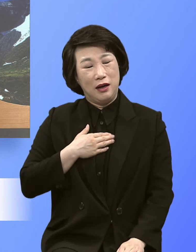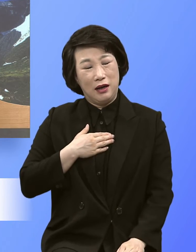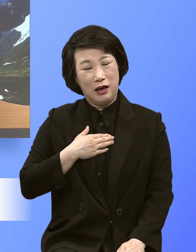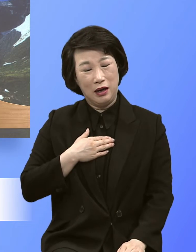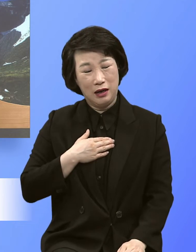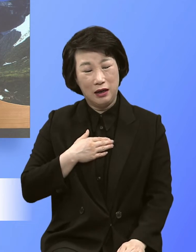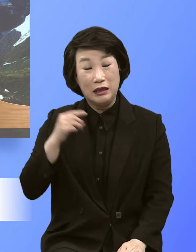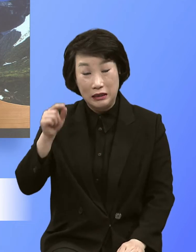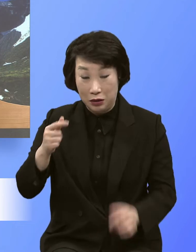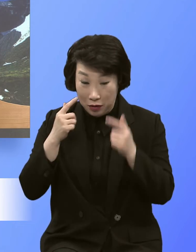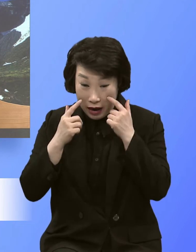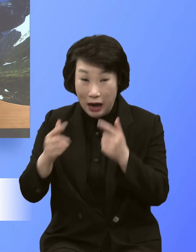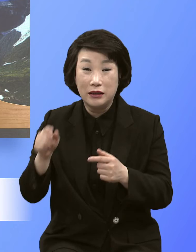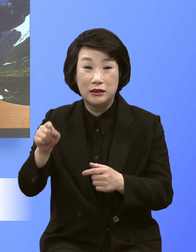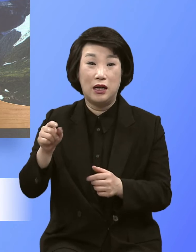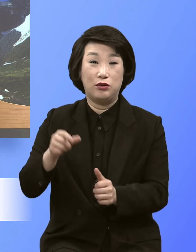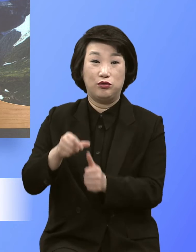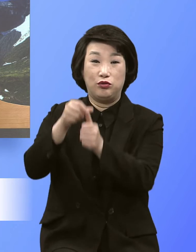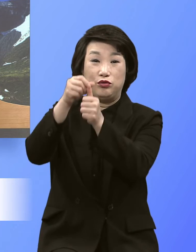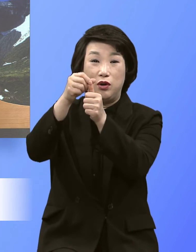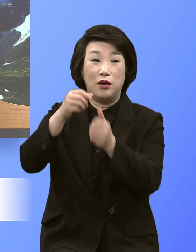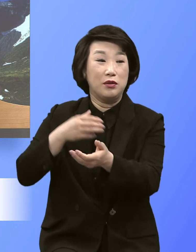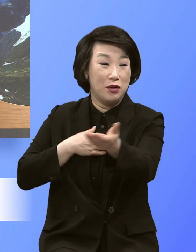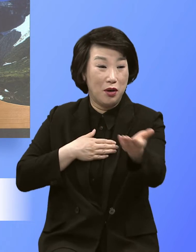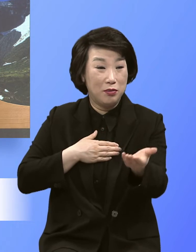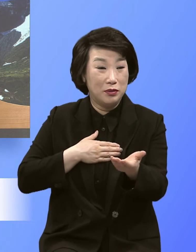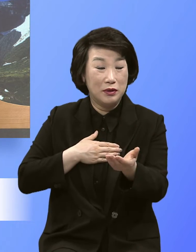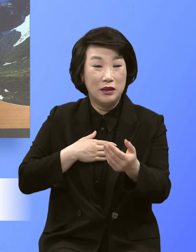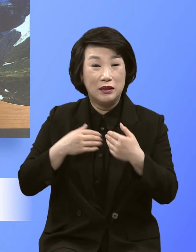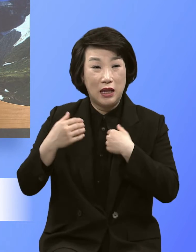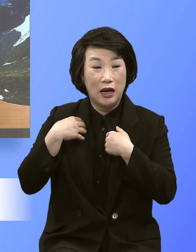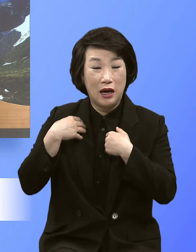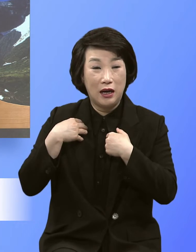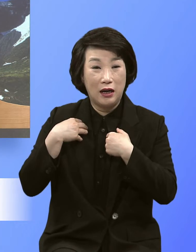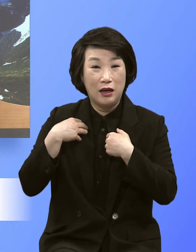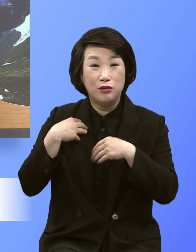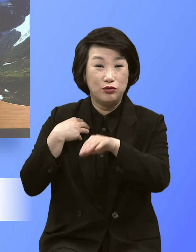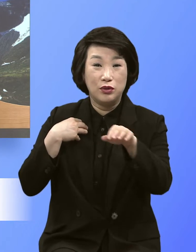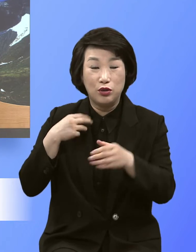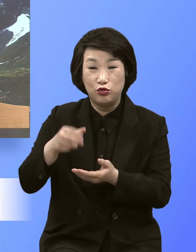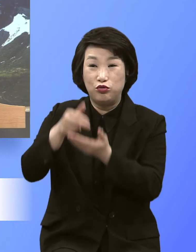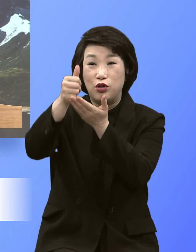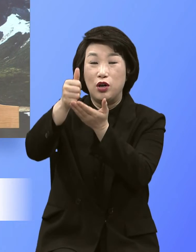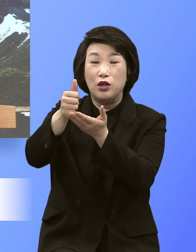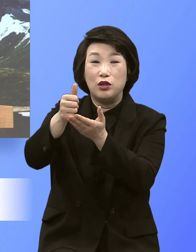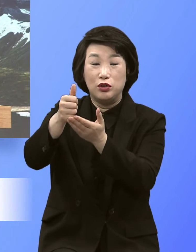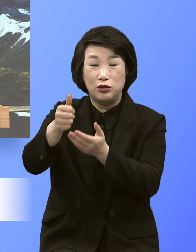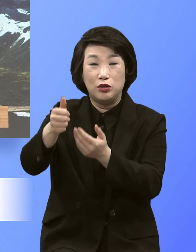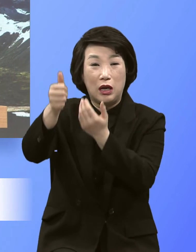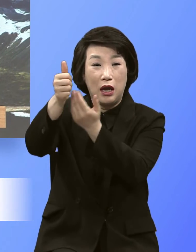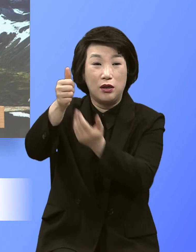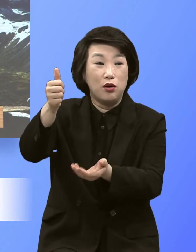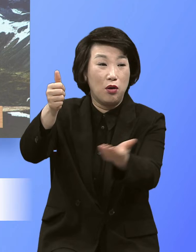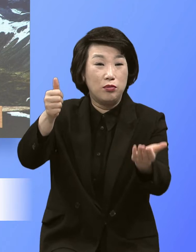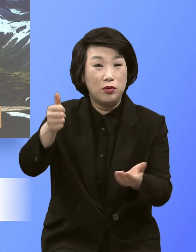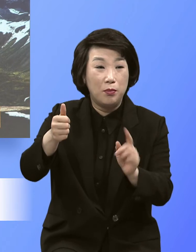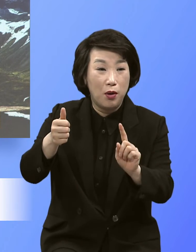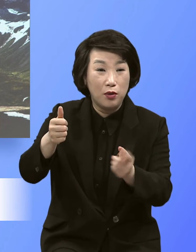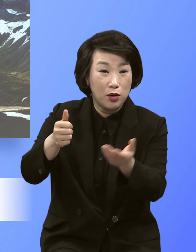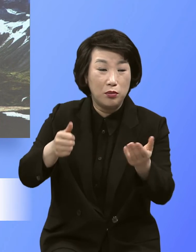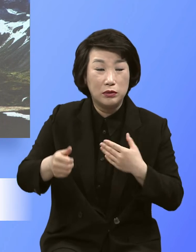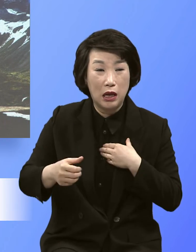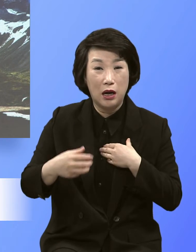이 실상 앞에 구원받은 내가, 구원주인 실상이신 주님 앞에